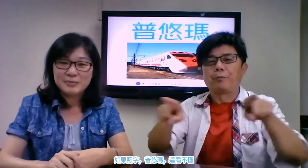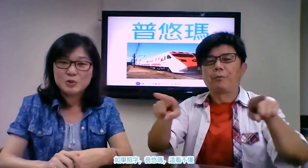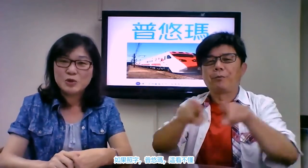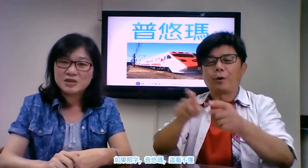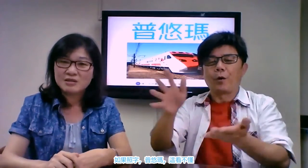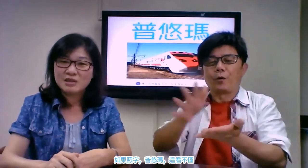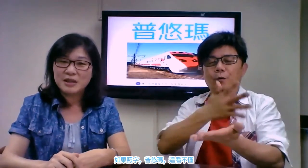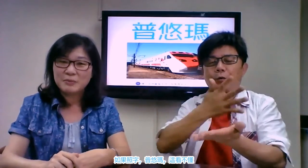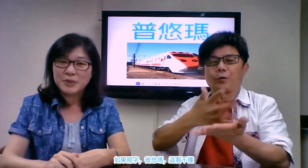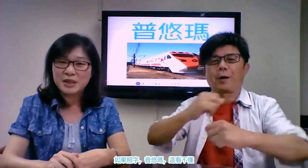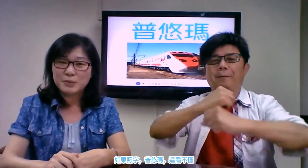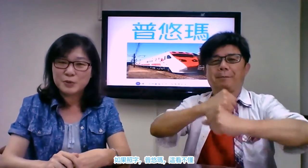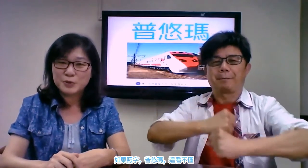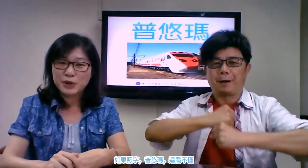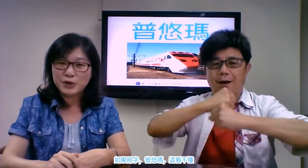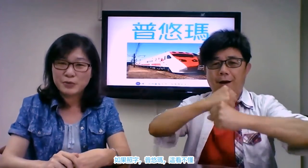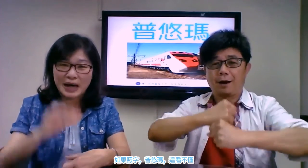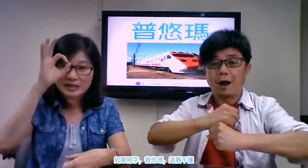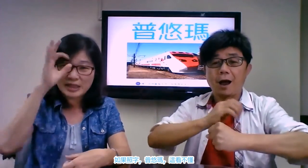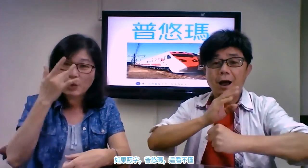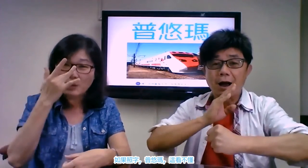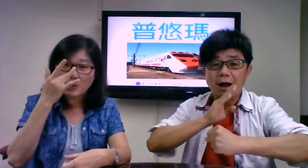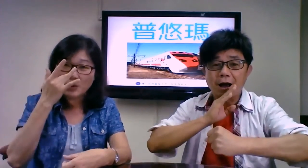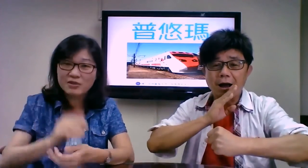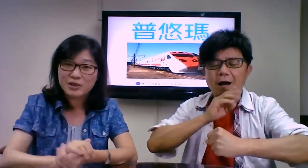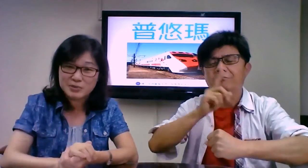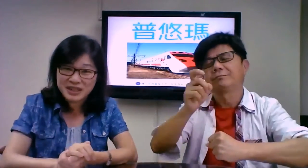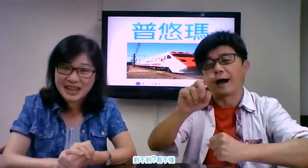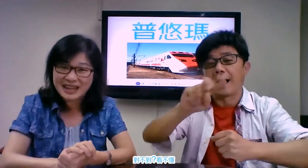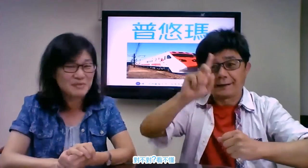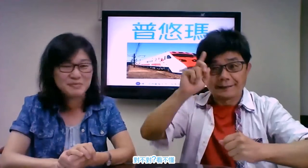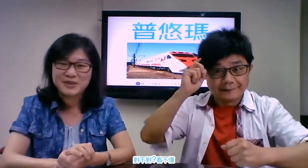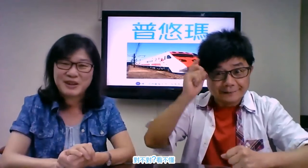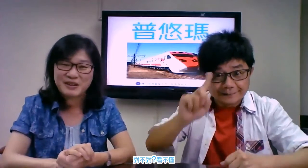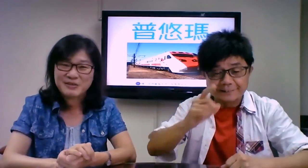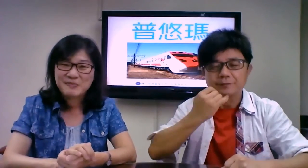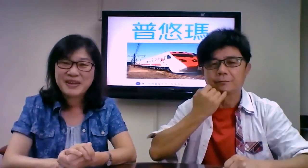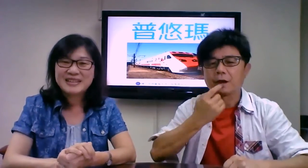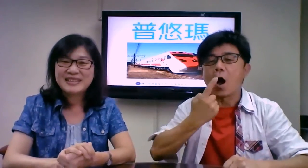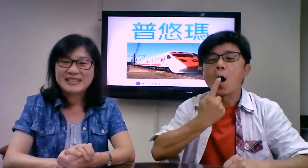如果造字面，普悠马在跨博，对不对？看不懂，这可